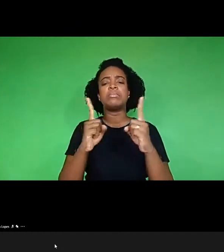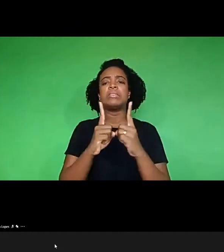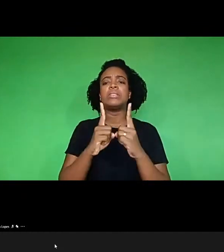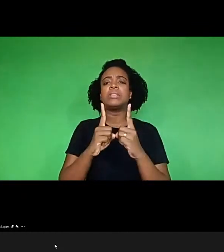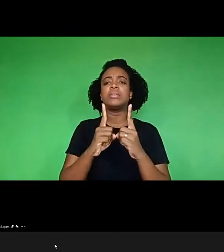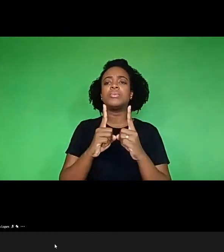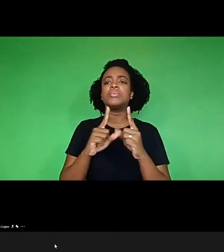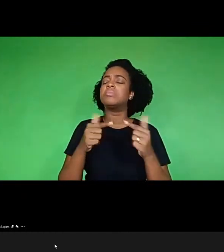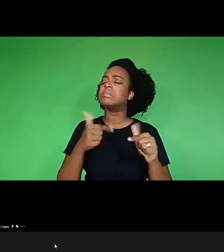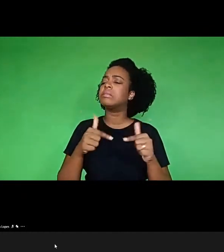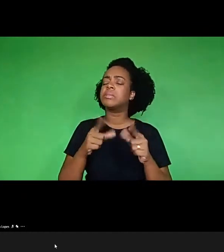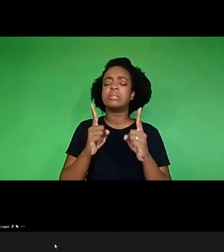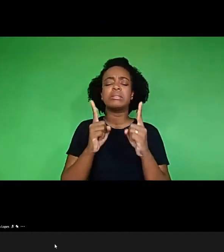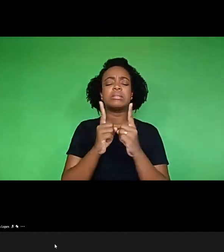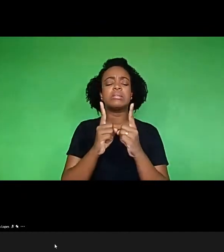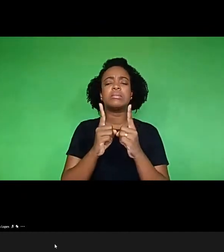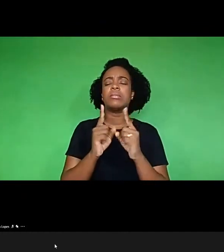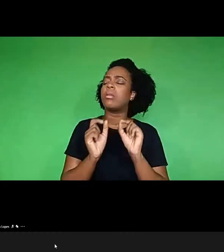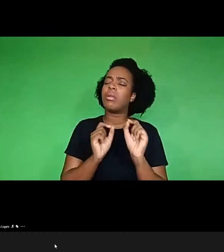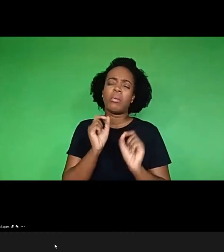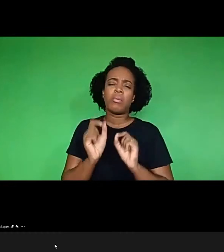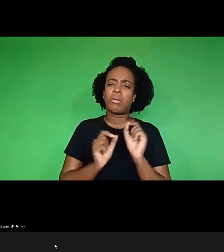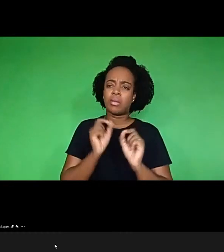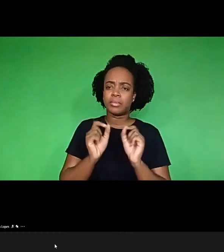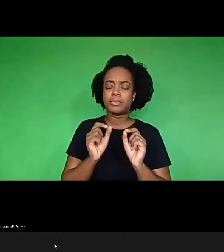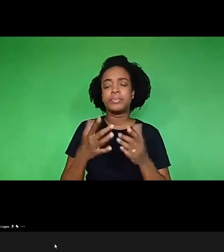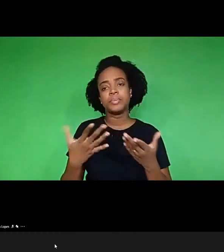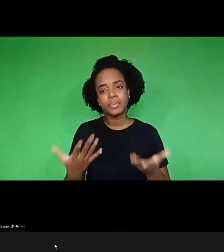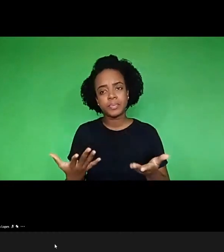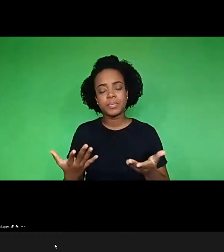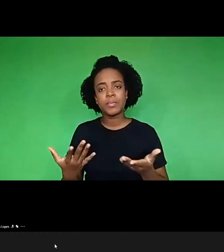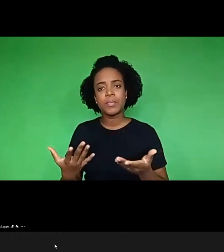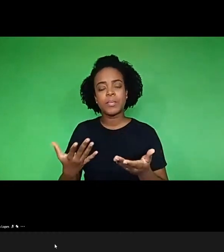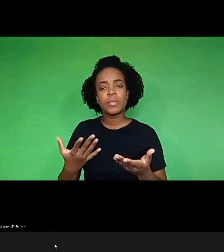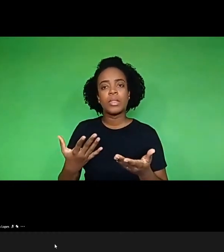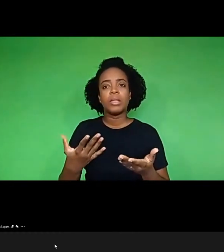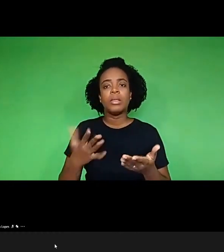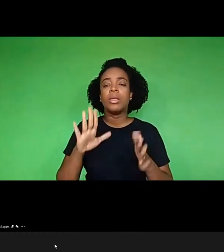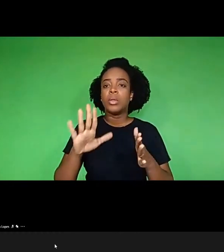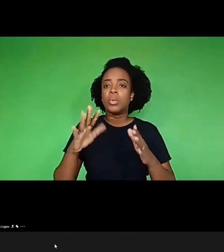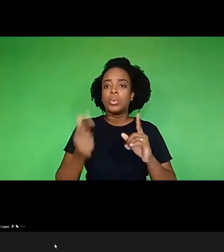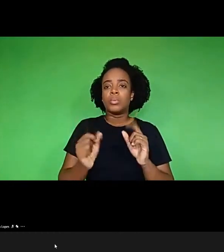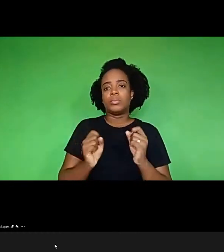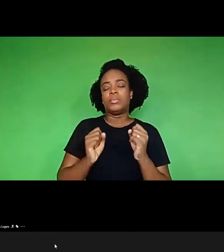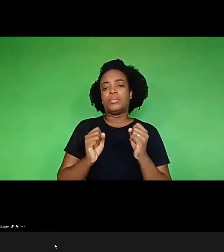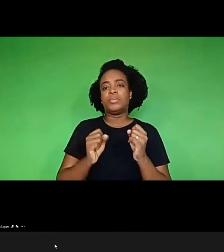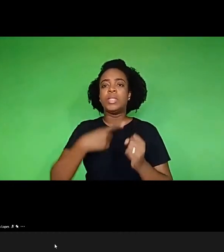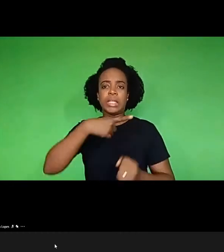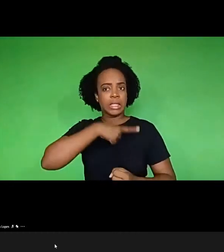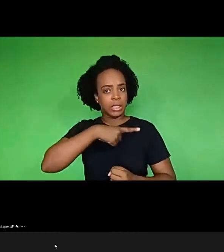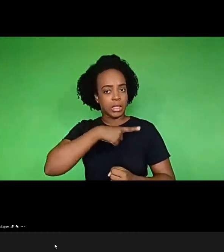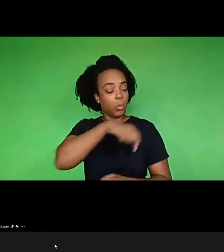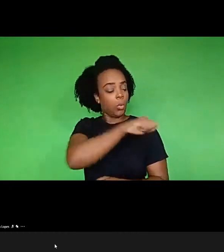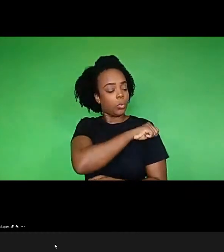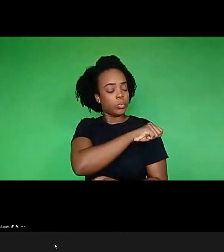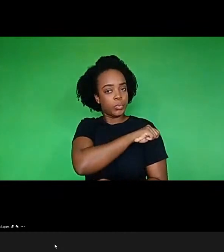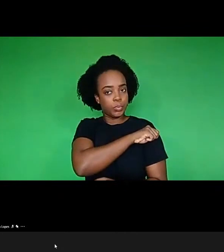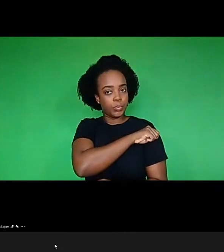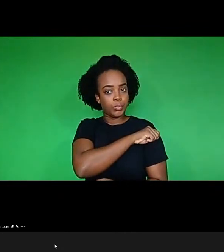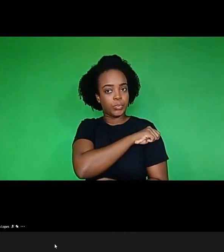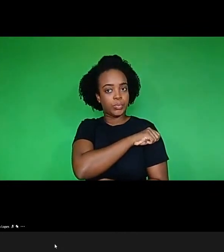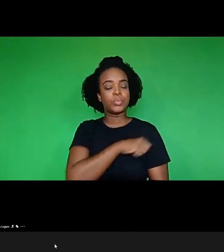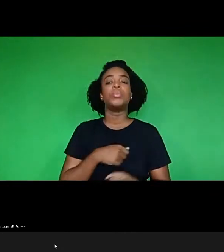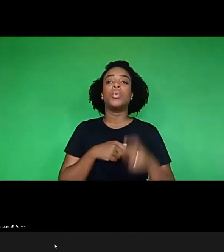são atividades em que vai acontecer junto com o aluno ao mesmo tempo.